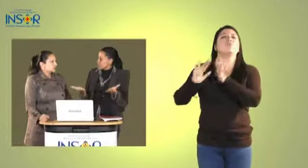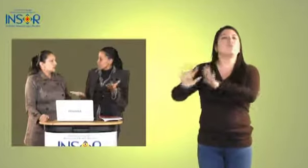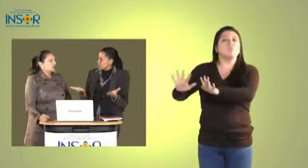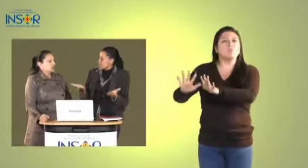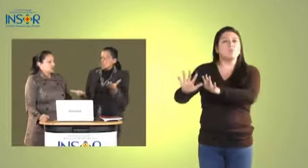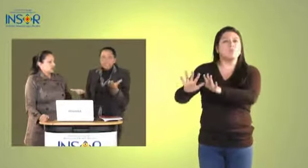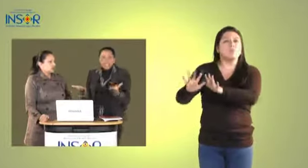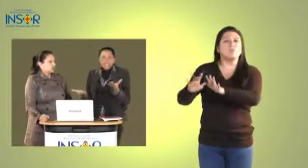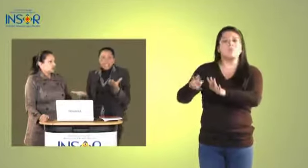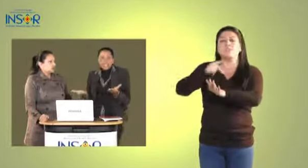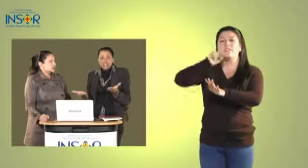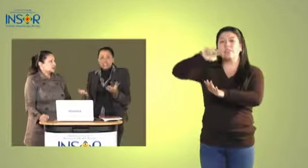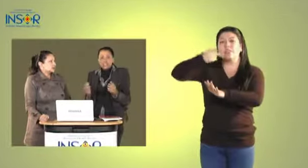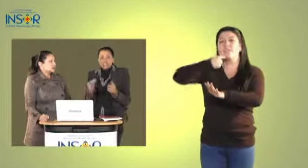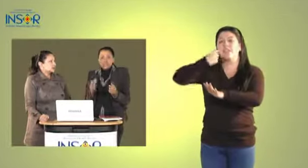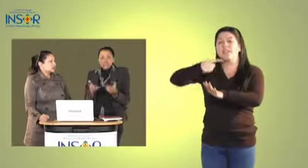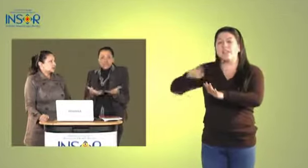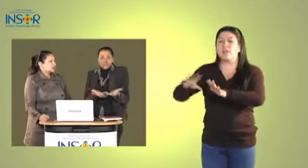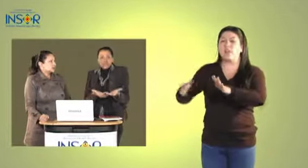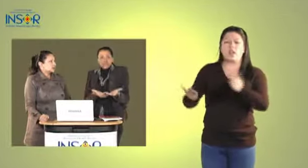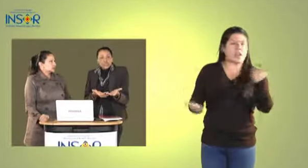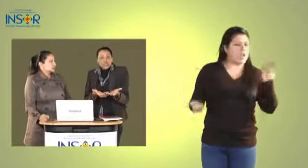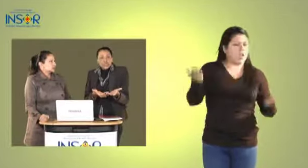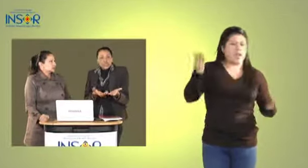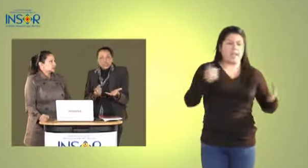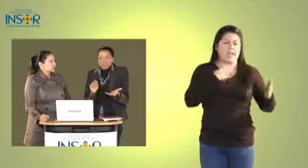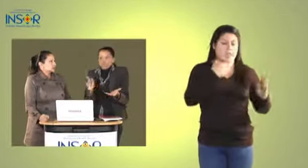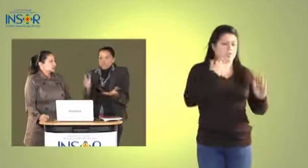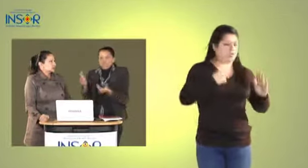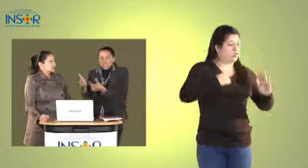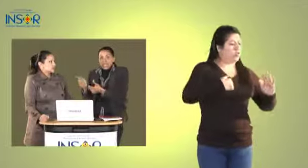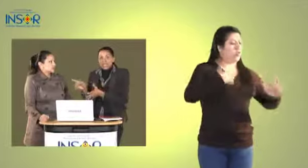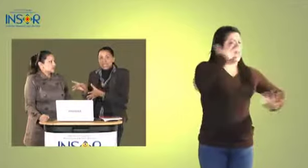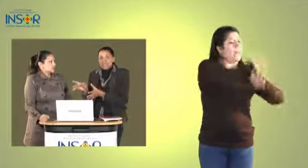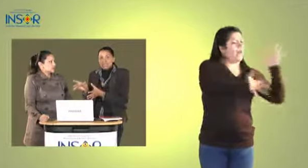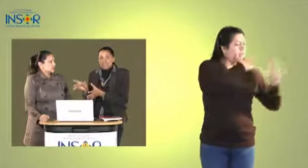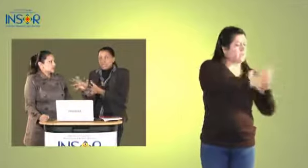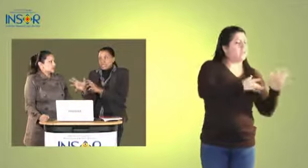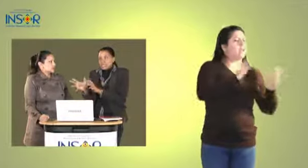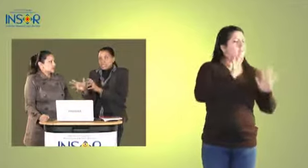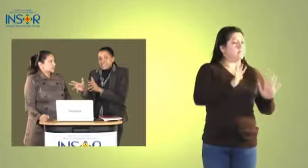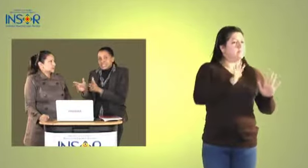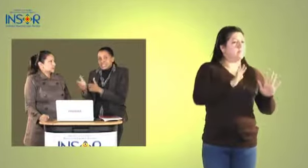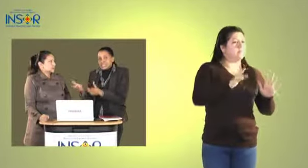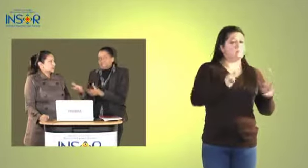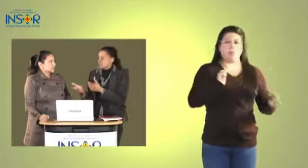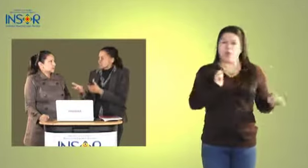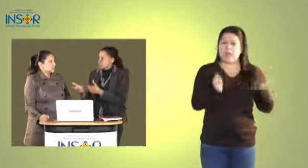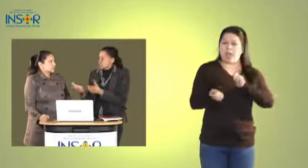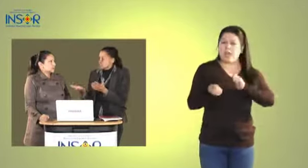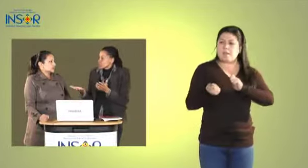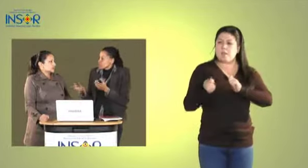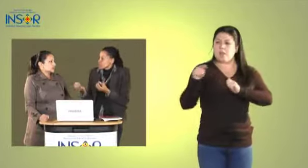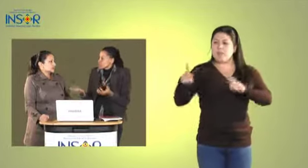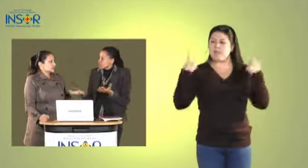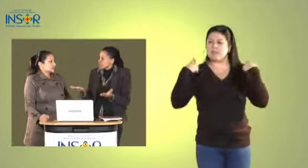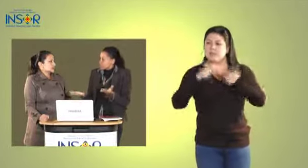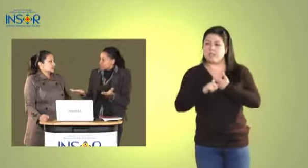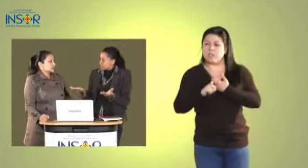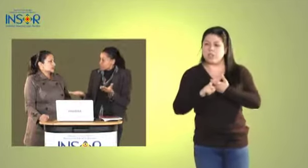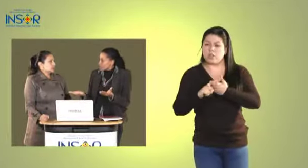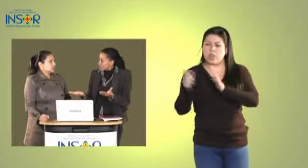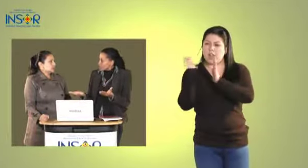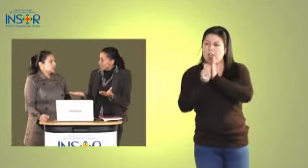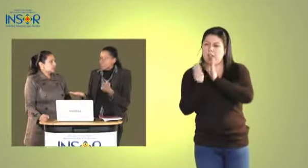esa medida empieza a comparar el niño. Yo como digo esto en lengua de señas, pero porque leer acá, porque se dice y se escribe así, entonces uno empieza a